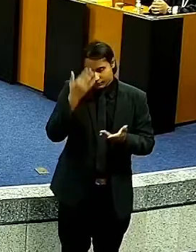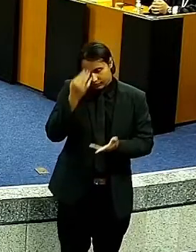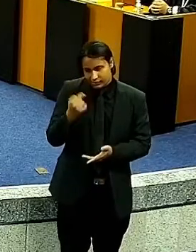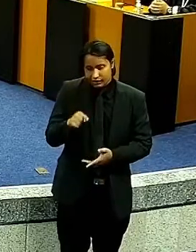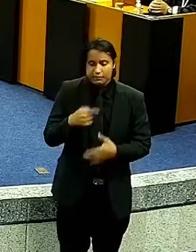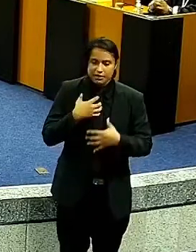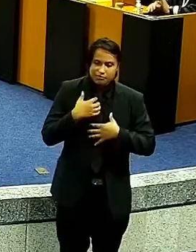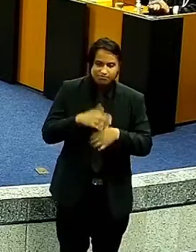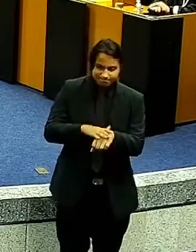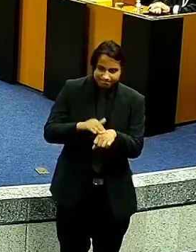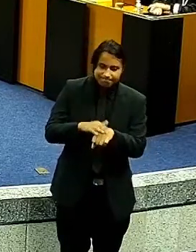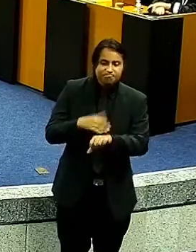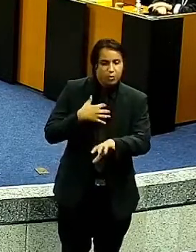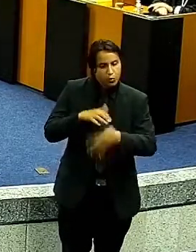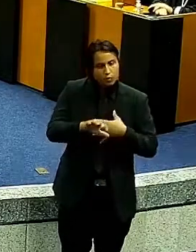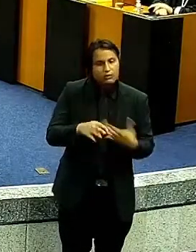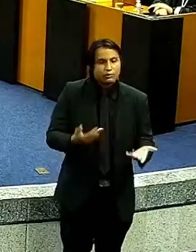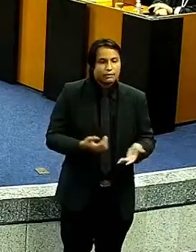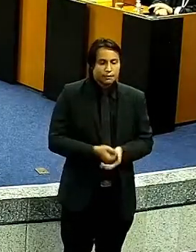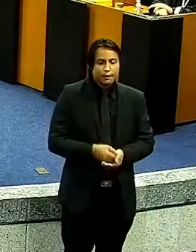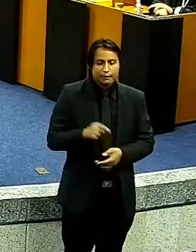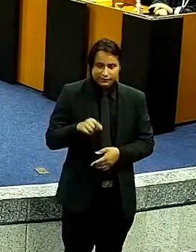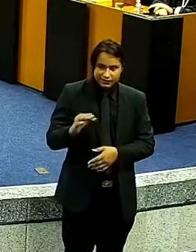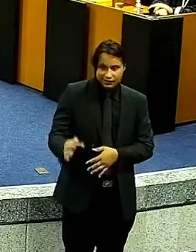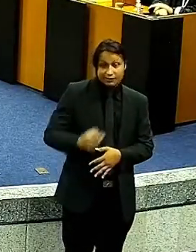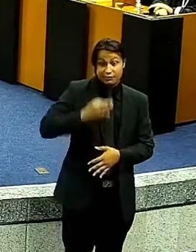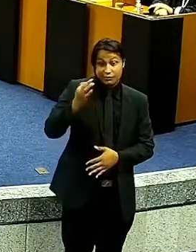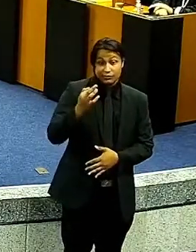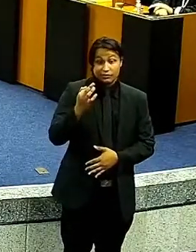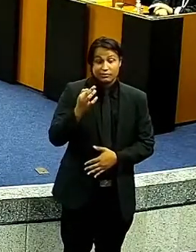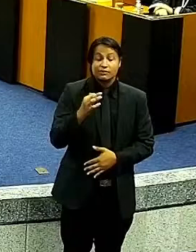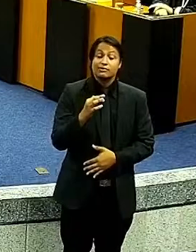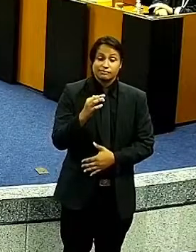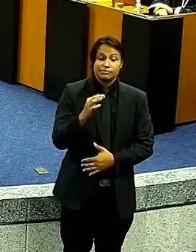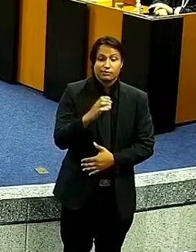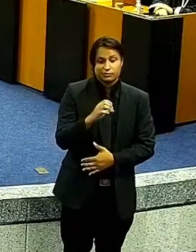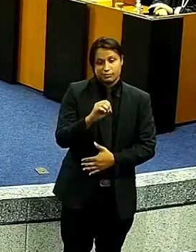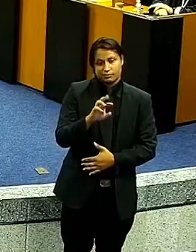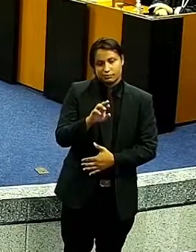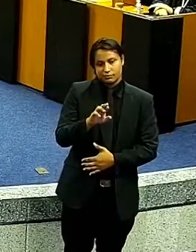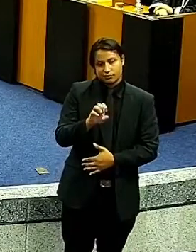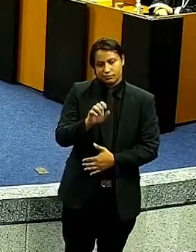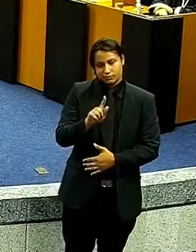vossa excelência será o nosso futuro corregedor dessa corte